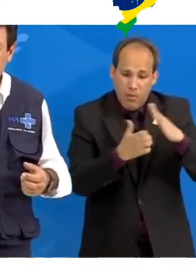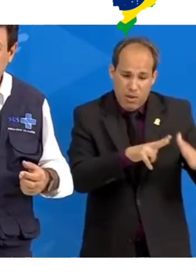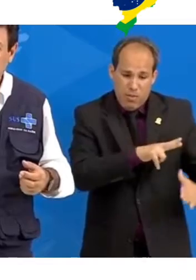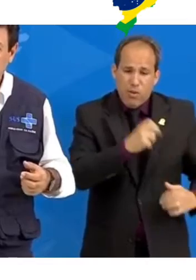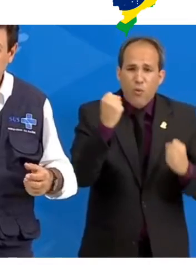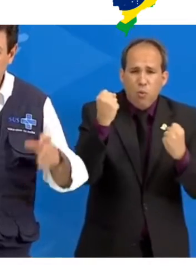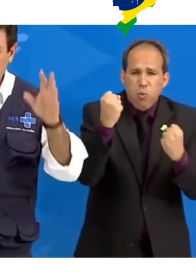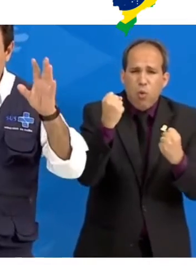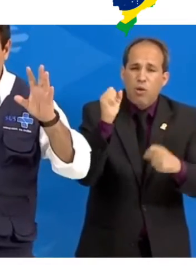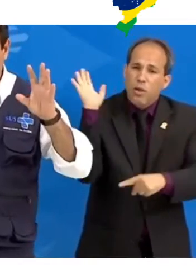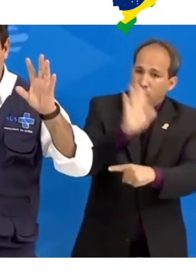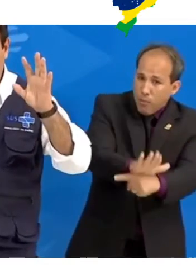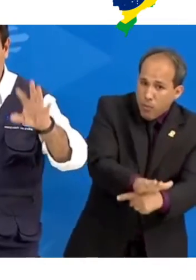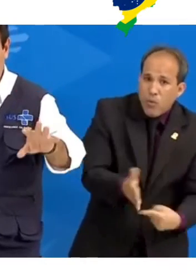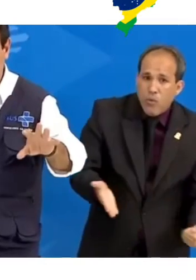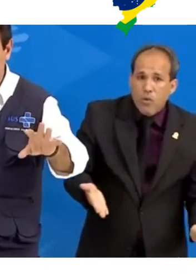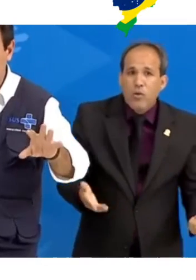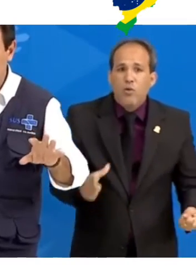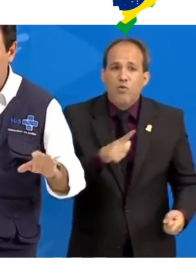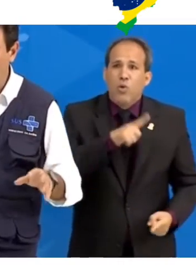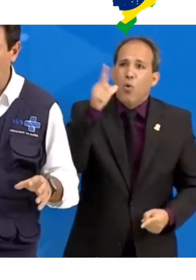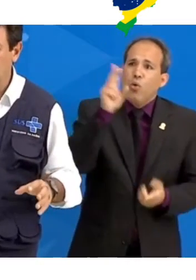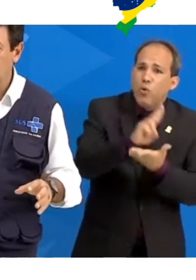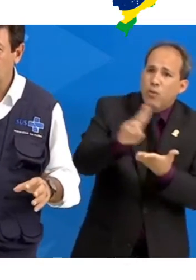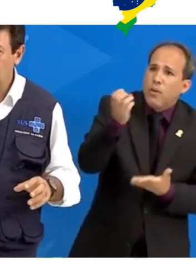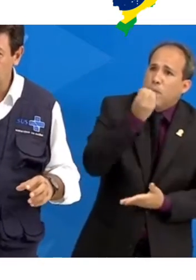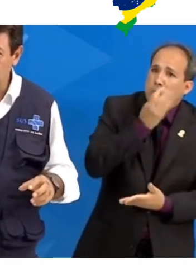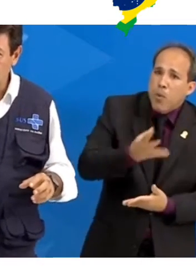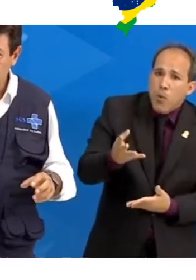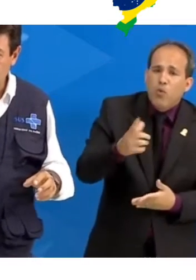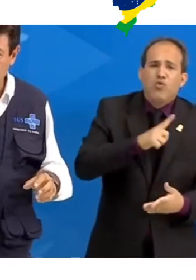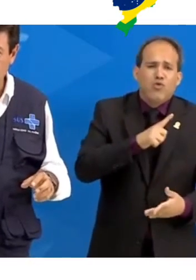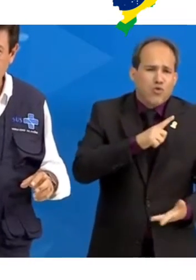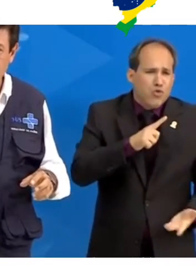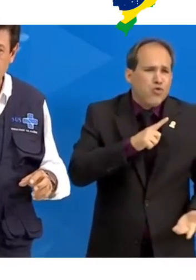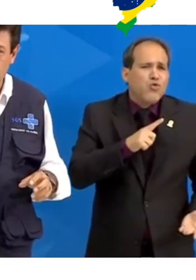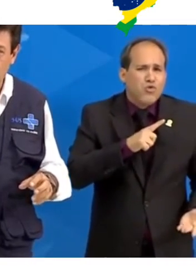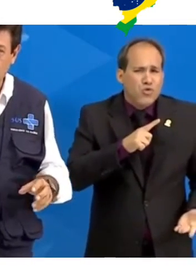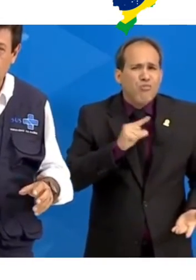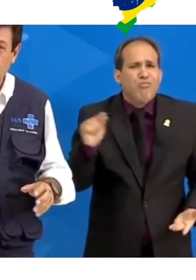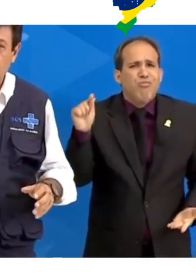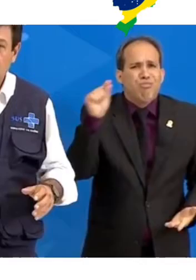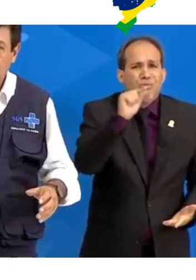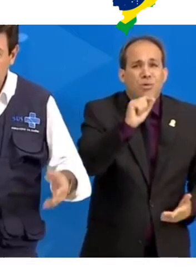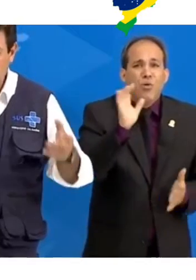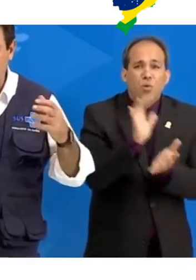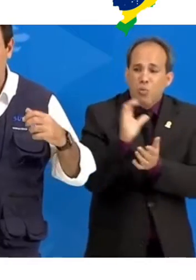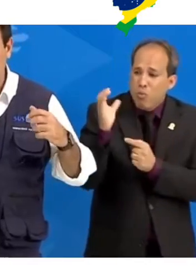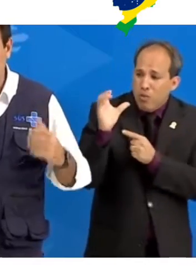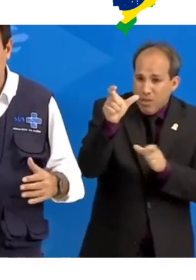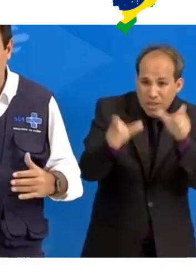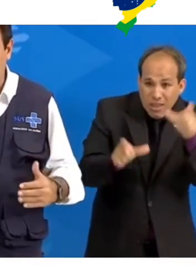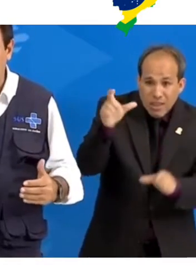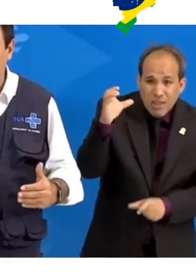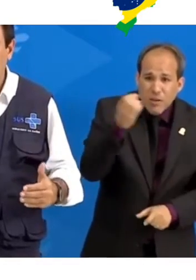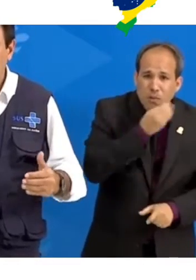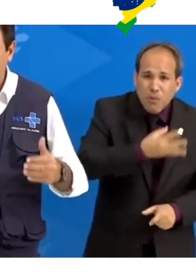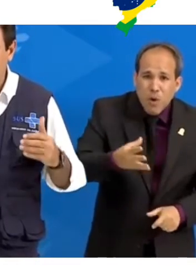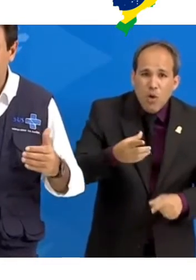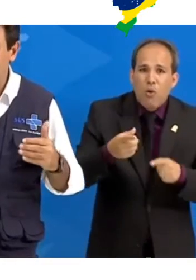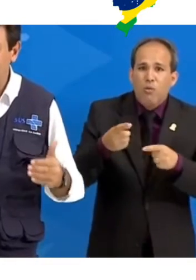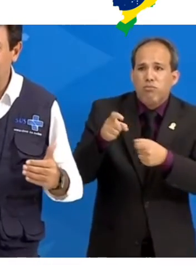forte, temos universidades boas, temos cientistas bons, temos uma força de